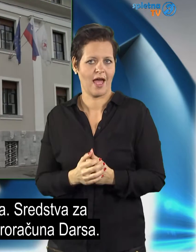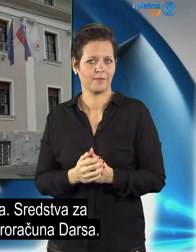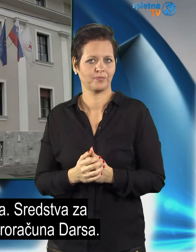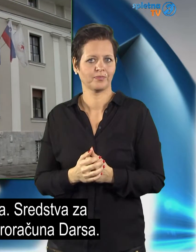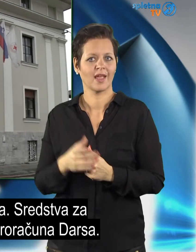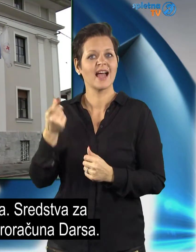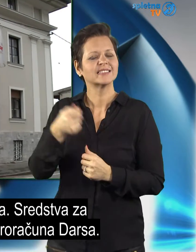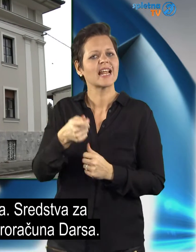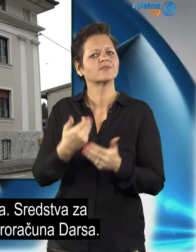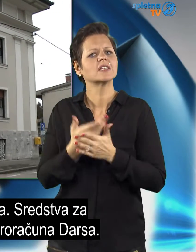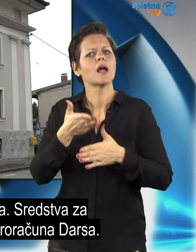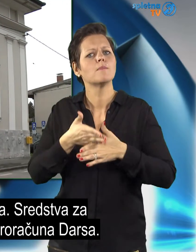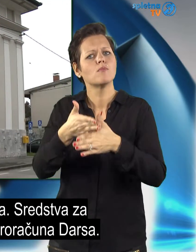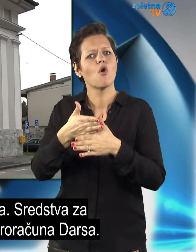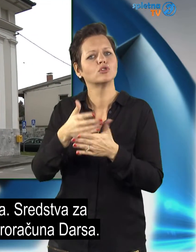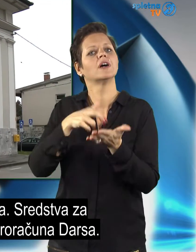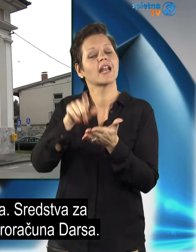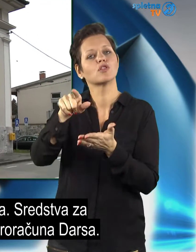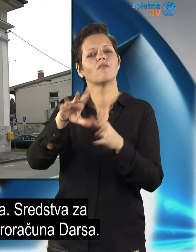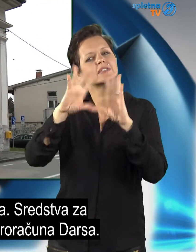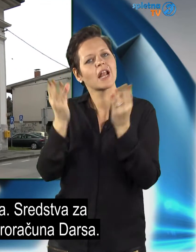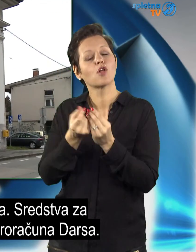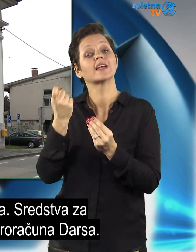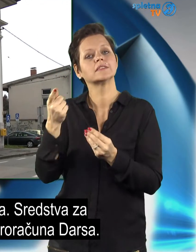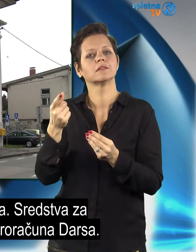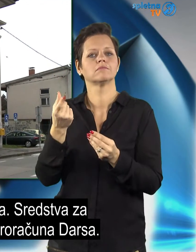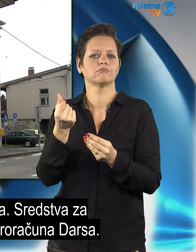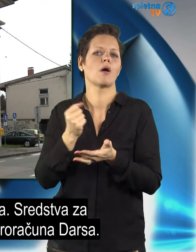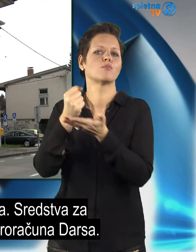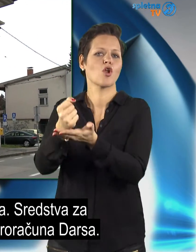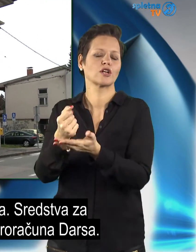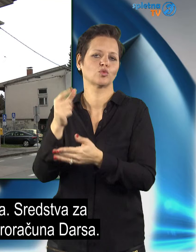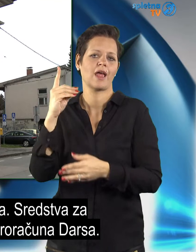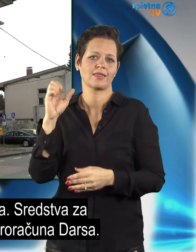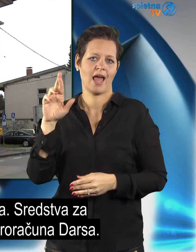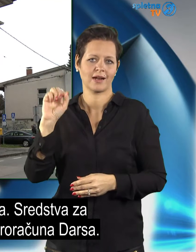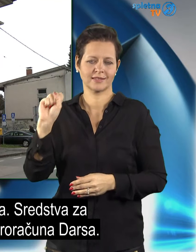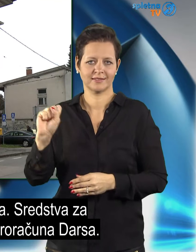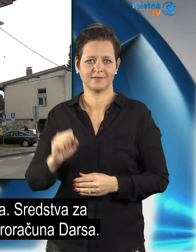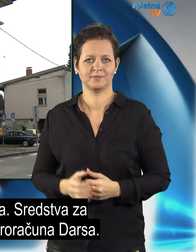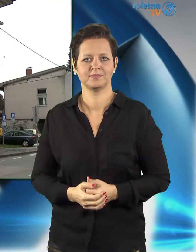Sredstva za pomoč gredo v celoti iz proračuna Darsa.